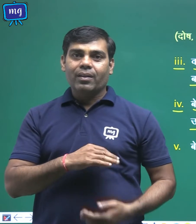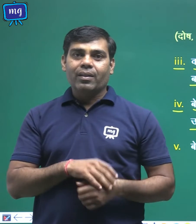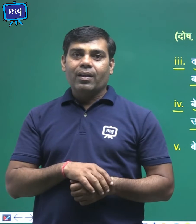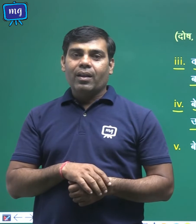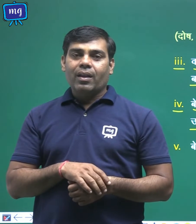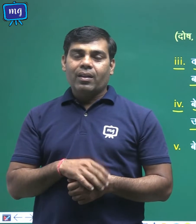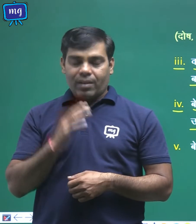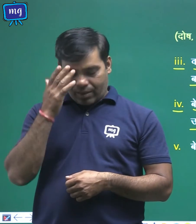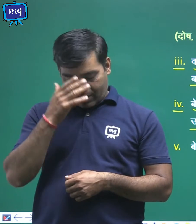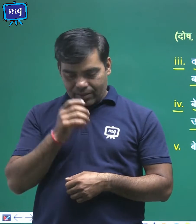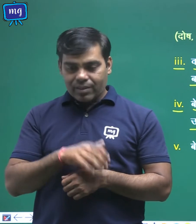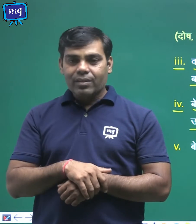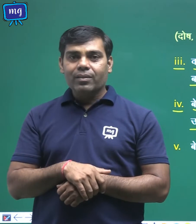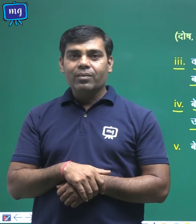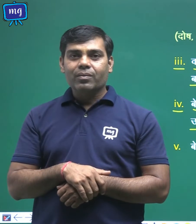लज्जित